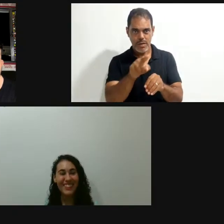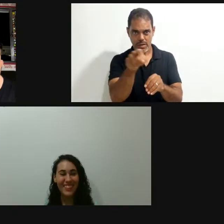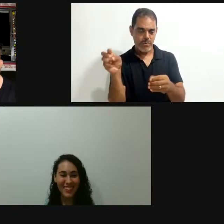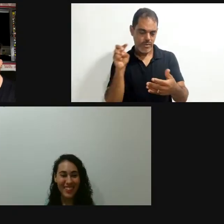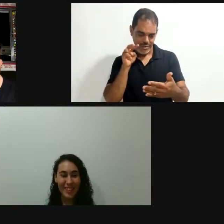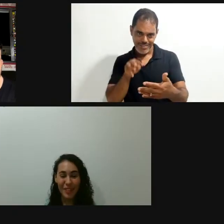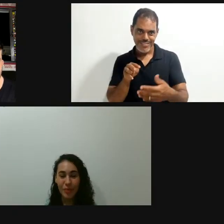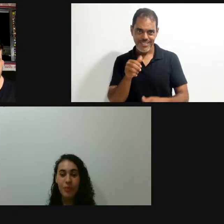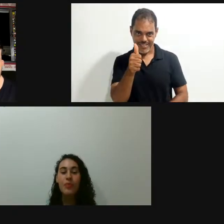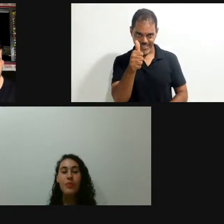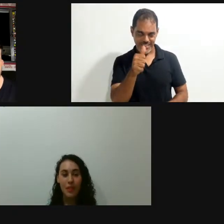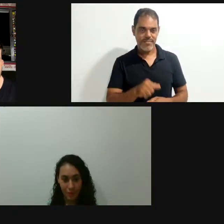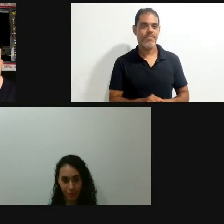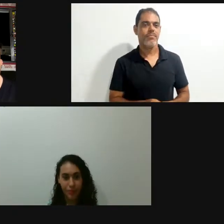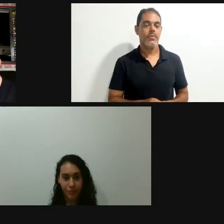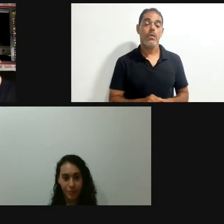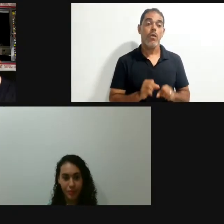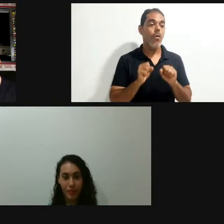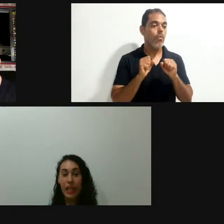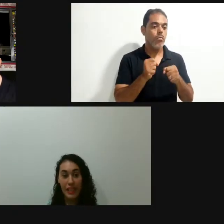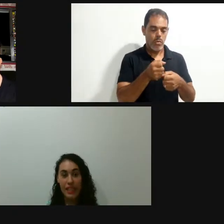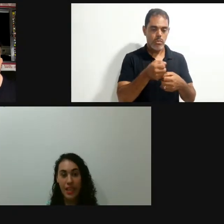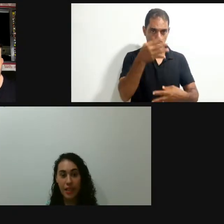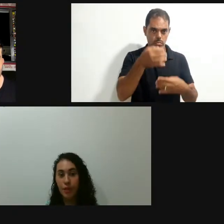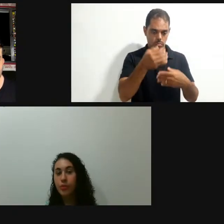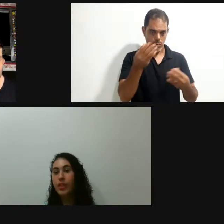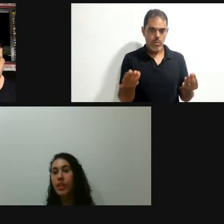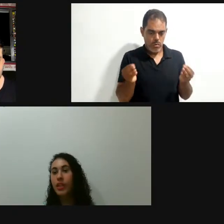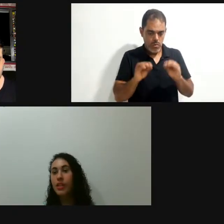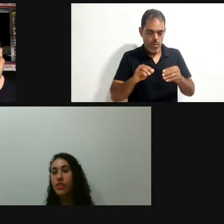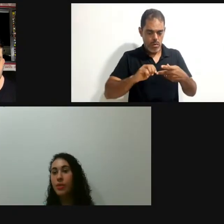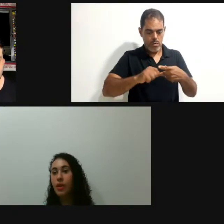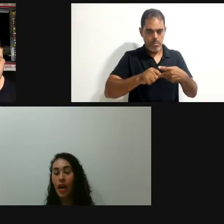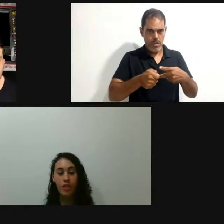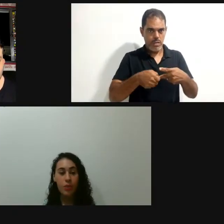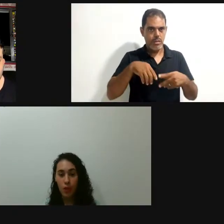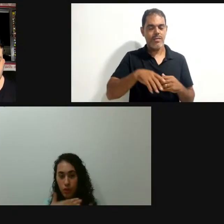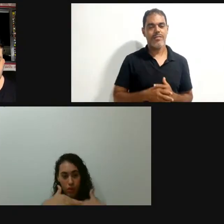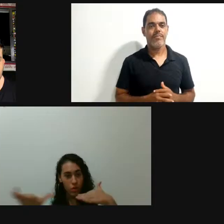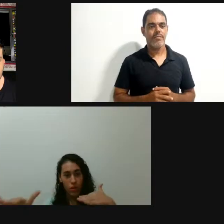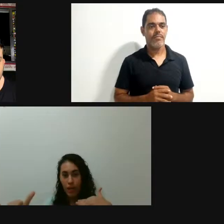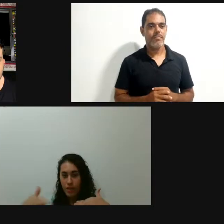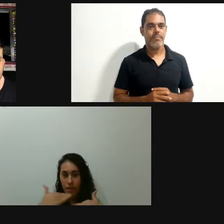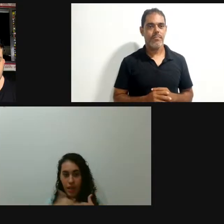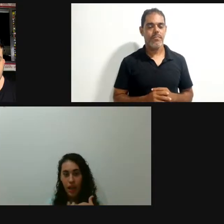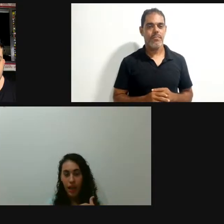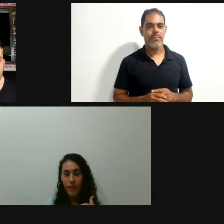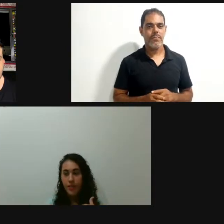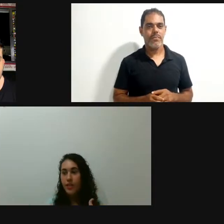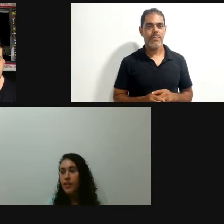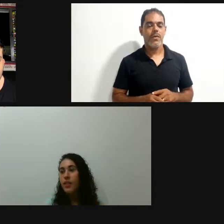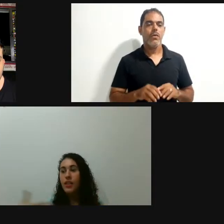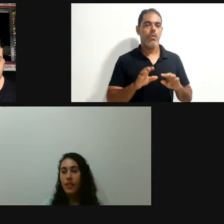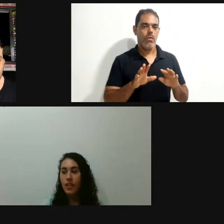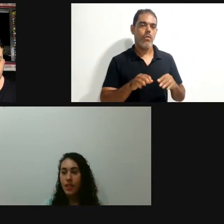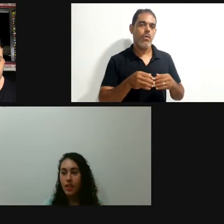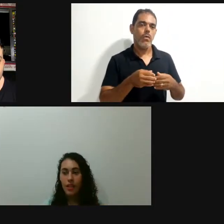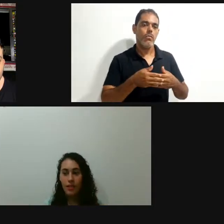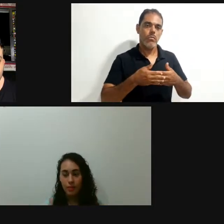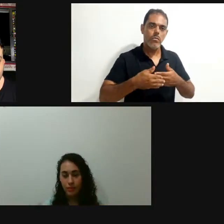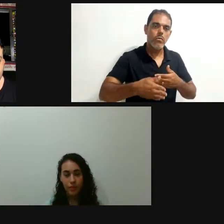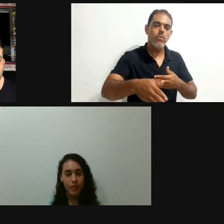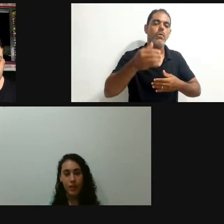mandar aí nos comentários que eu anexo aqui. Tá certo. A gente pode continuar, seguir a live,